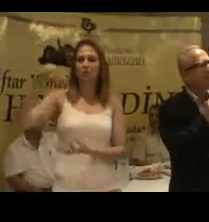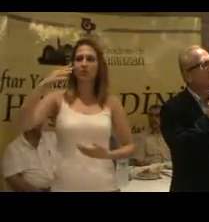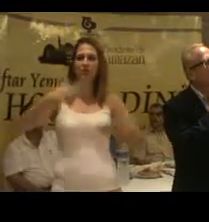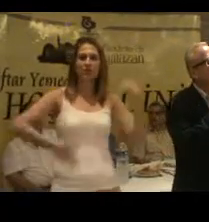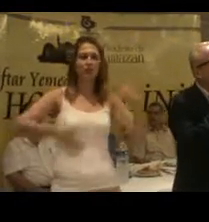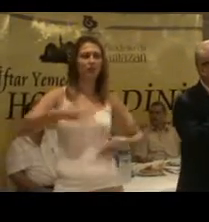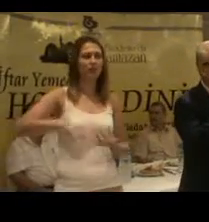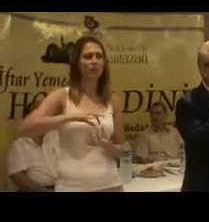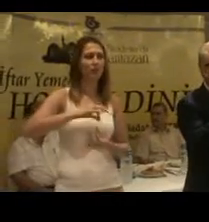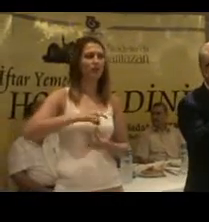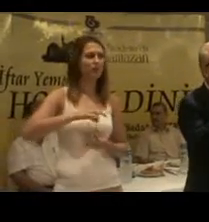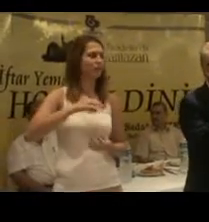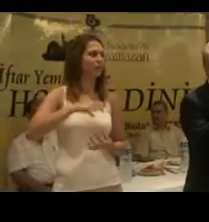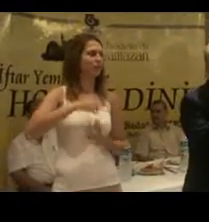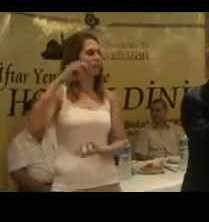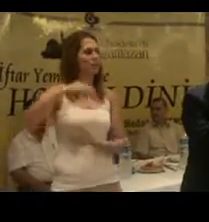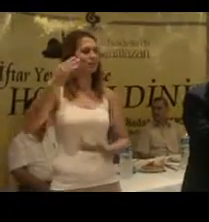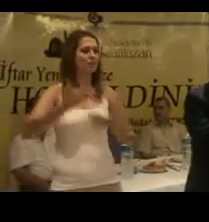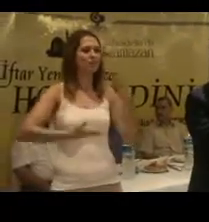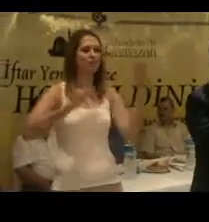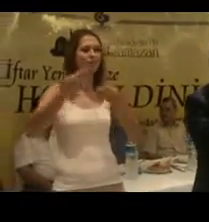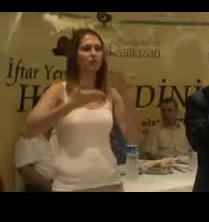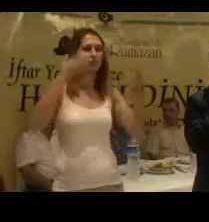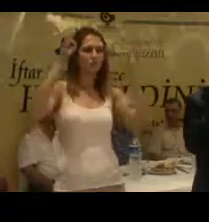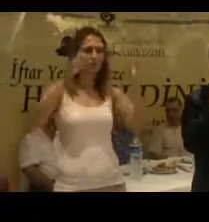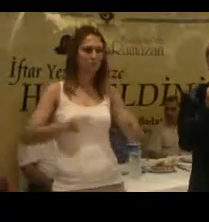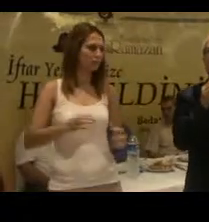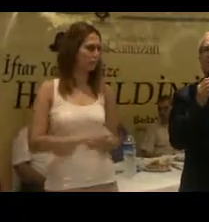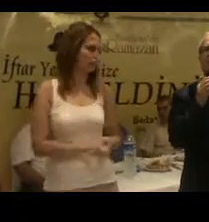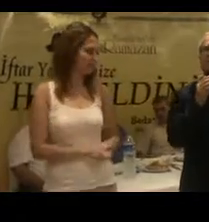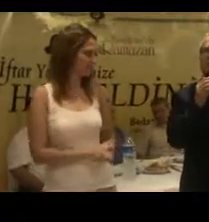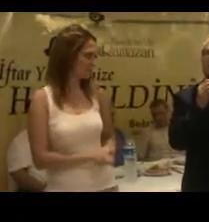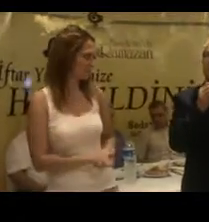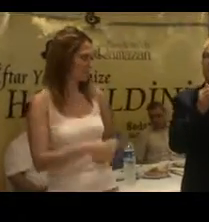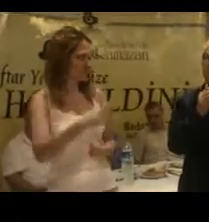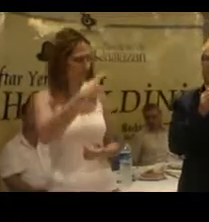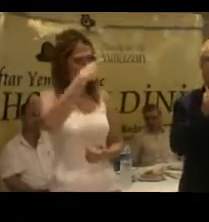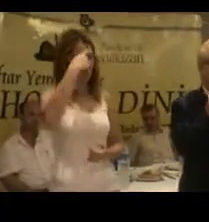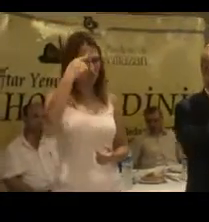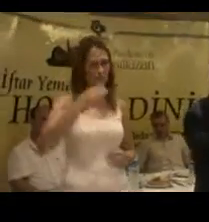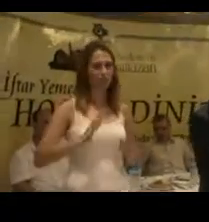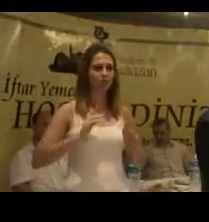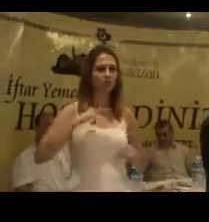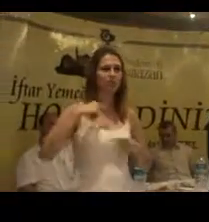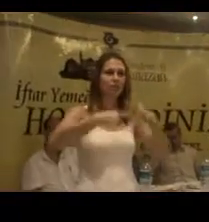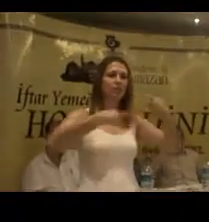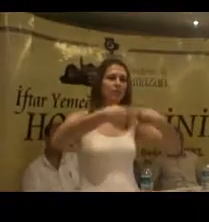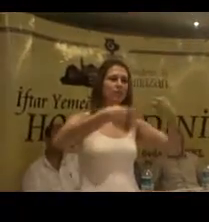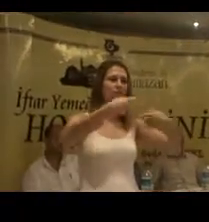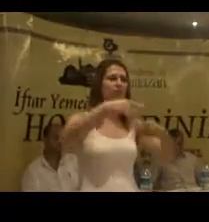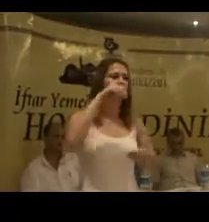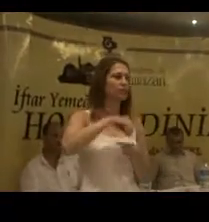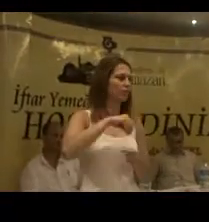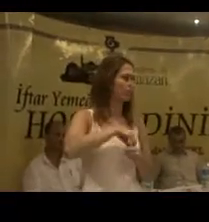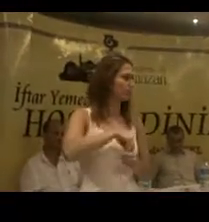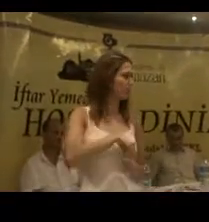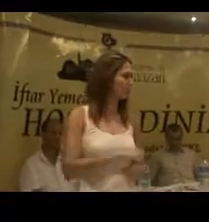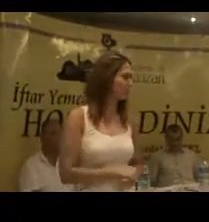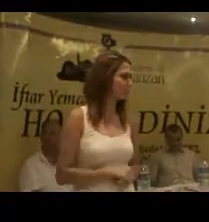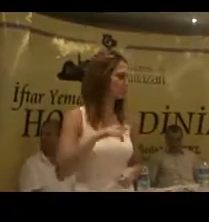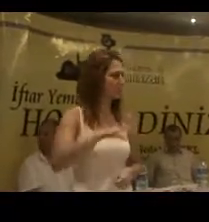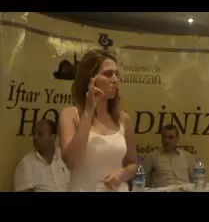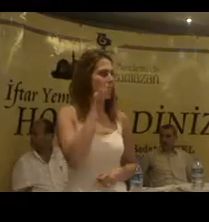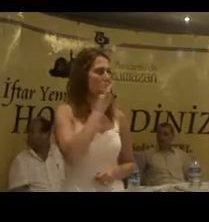bizi motive ediyor. Aşka, şevke getiriyor. İnşallah önümüzdeki dönem ve dönemlerde bu ve